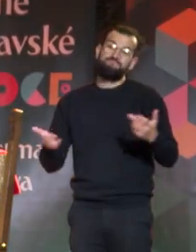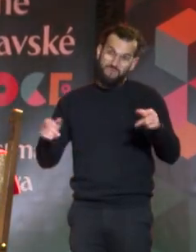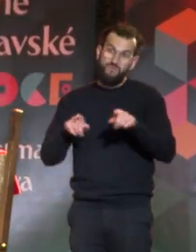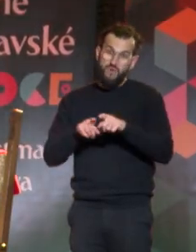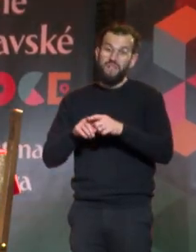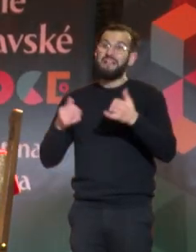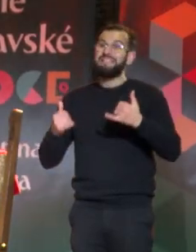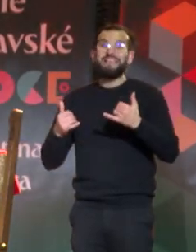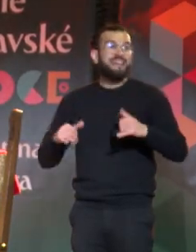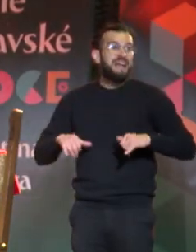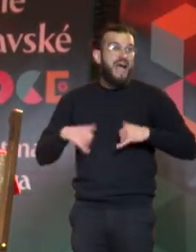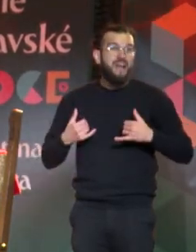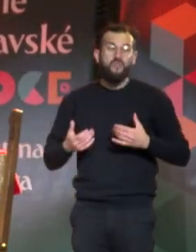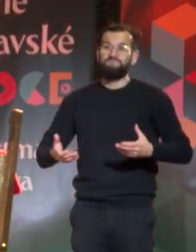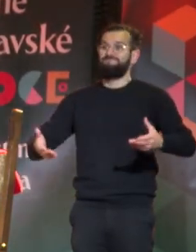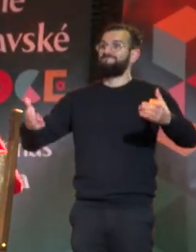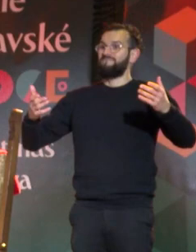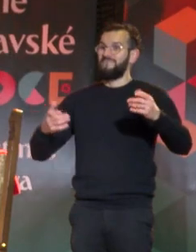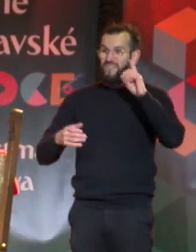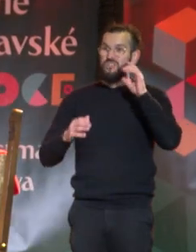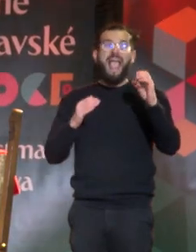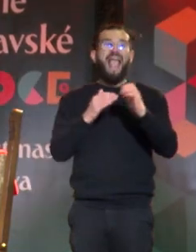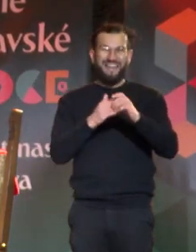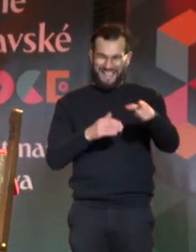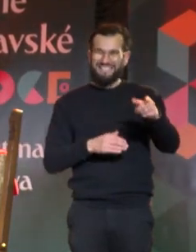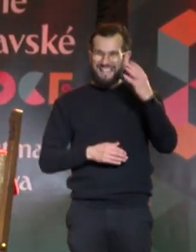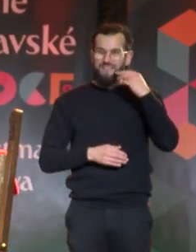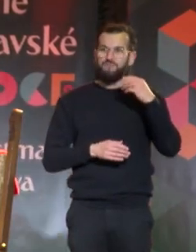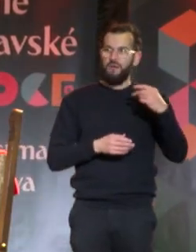A už vôbec na to neberie ohľad dnešné ráno. Lebo Ernestína sa vracia.